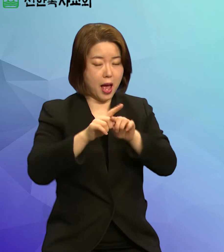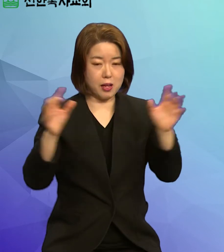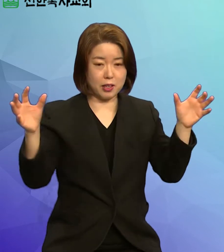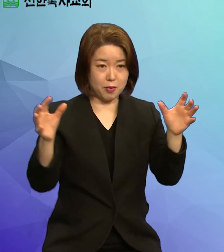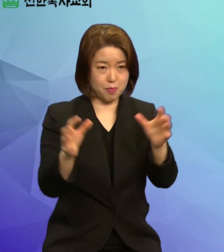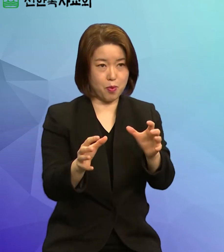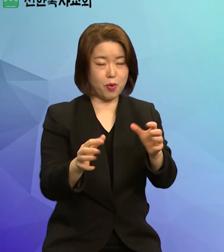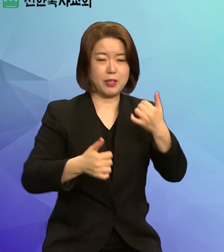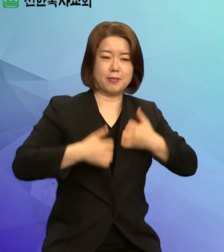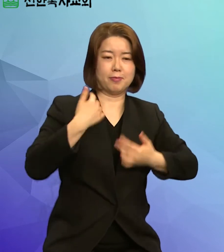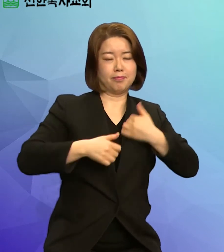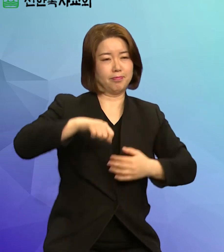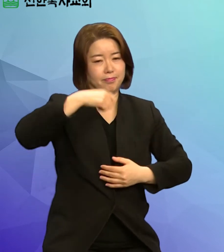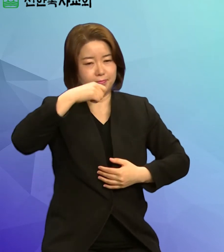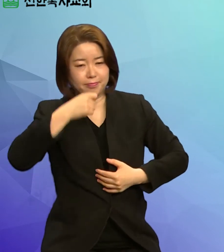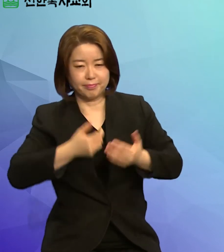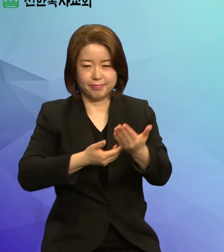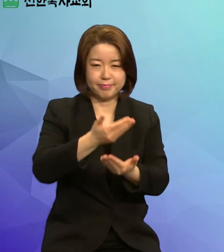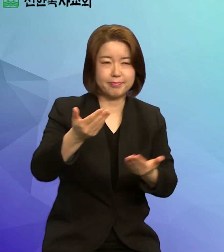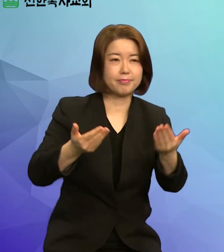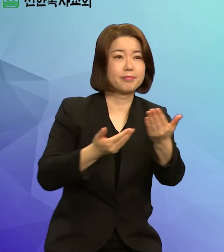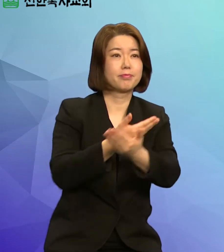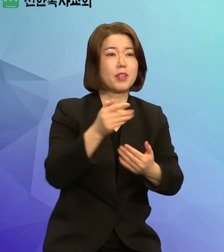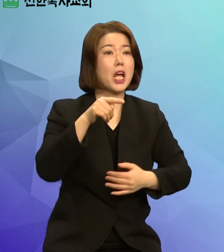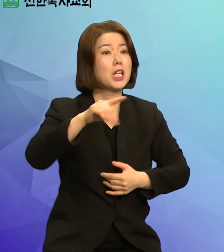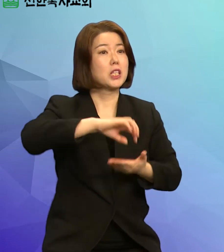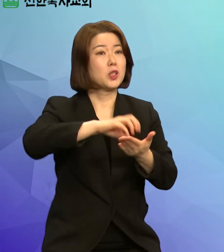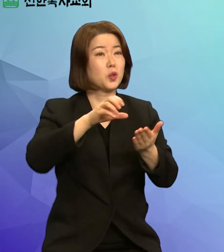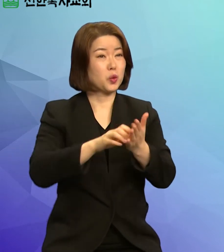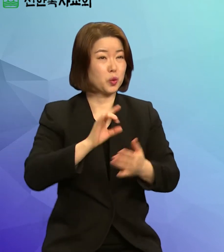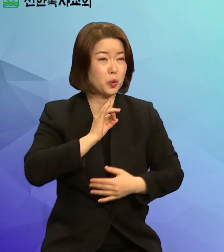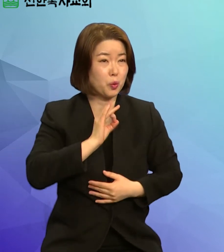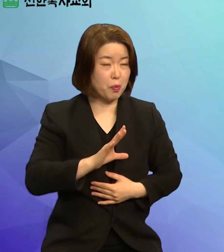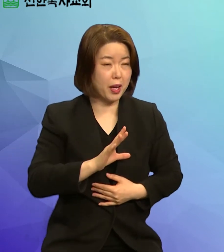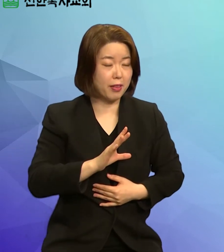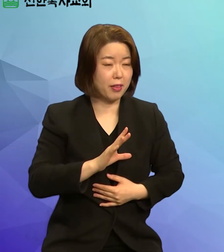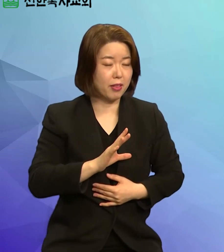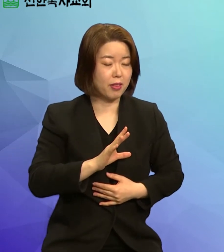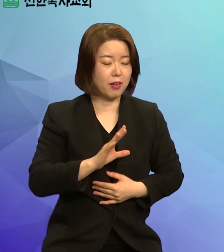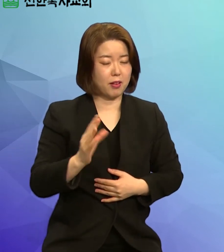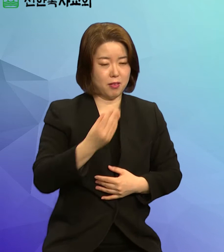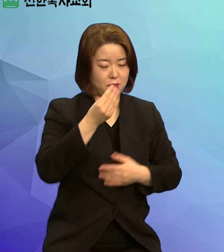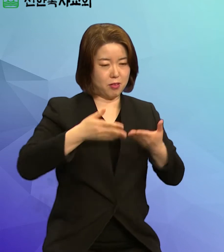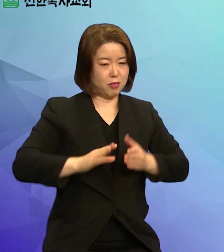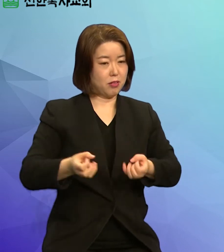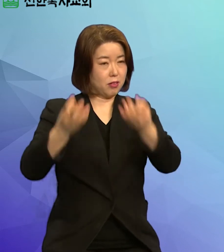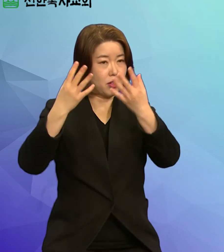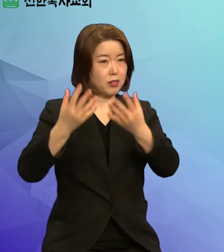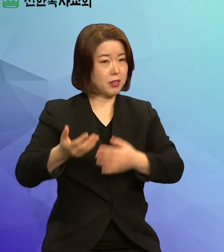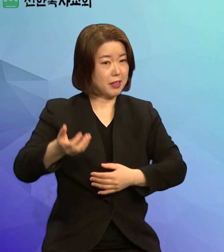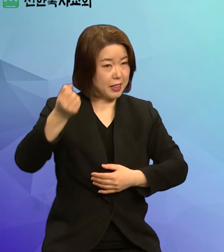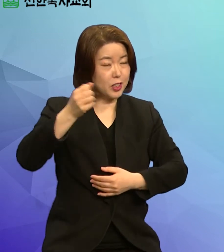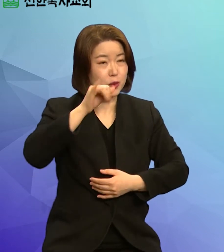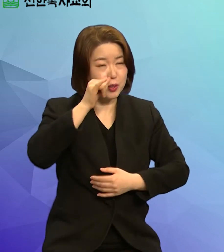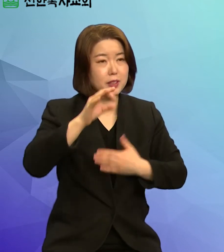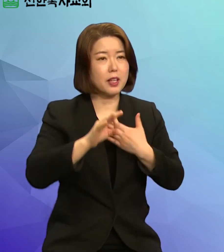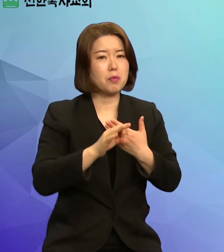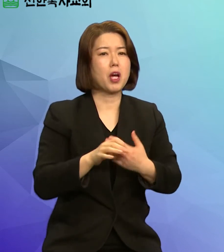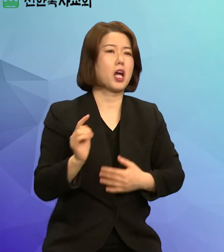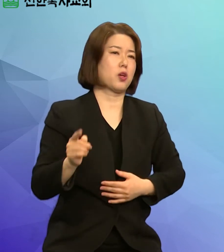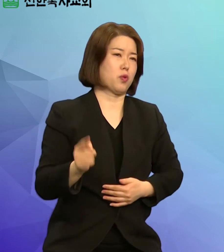모여서 즐거운 식사를 하는 정도로만 성탄절을 보내고 있다면 이 또한 매우